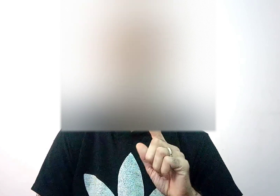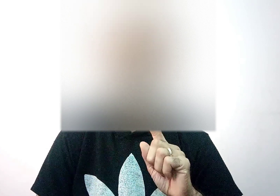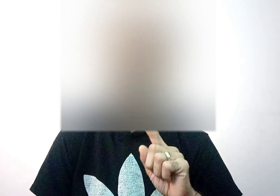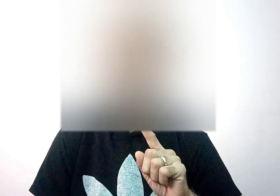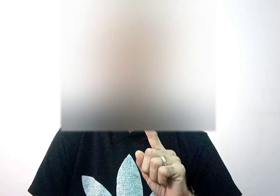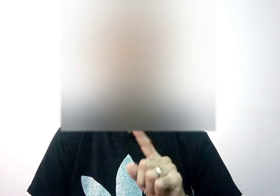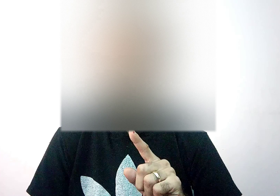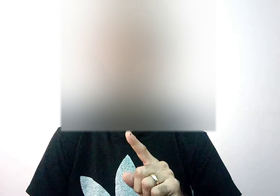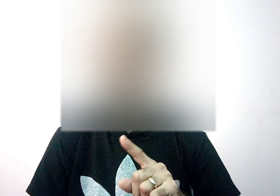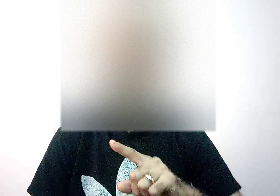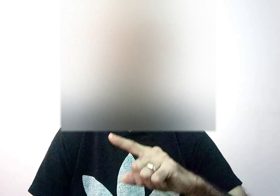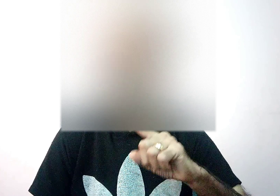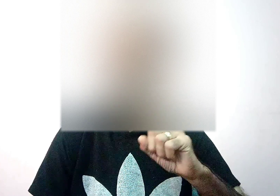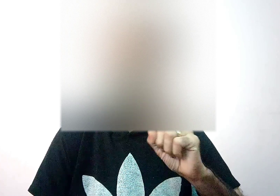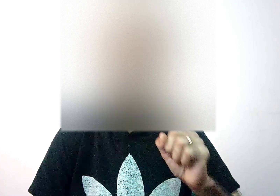بين اثيوبيا وبين اريتريا،